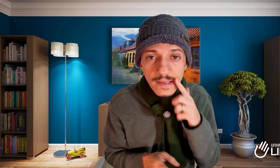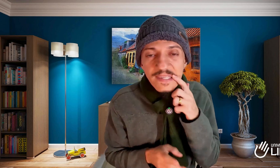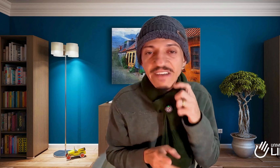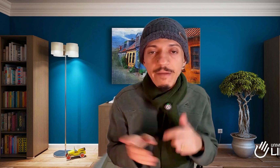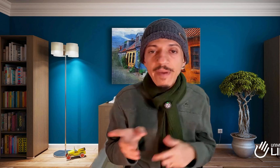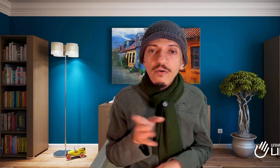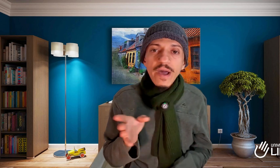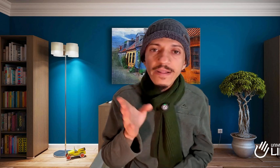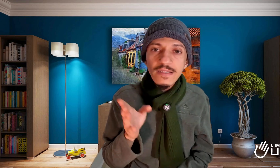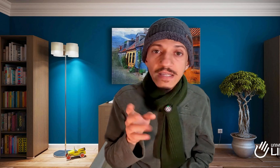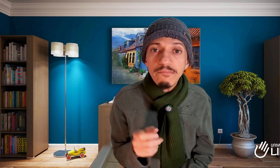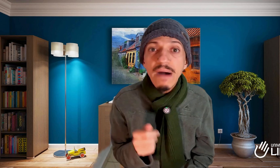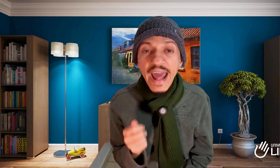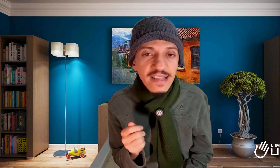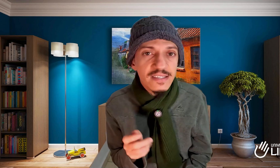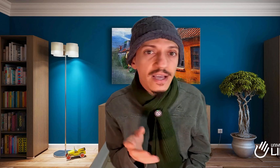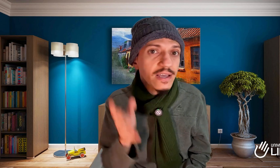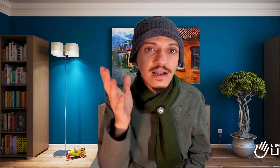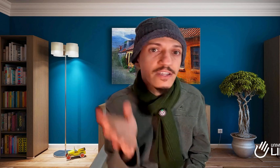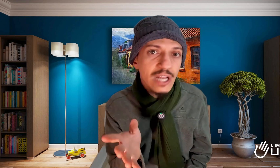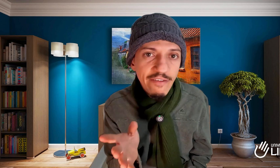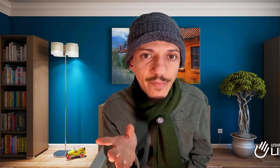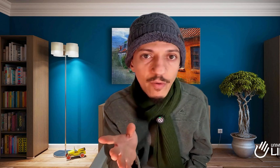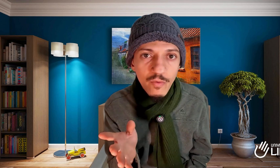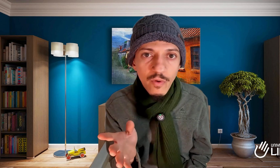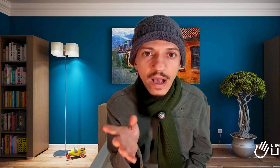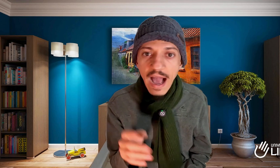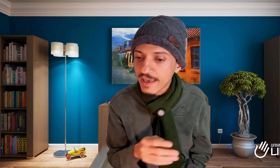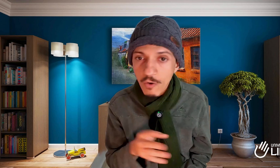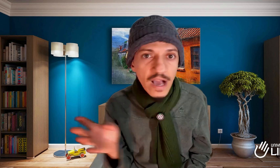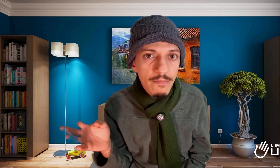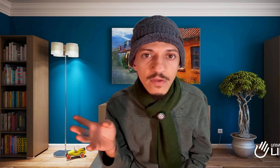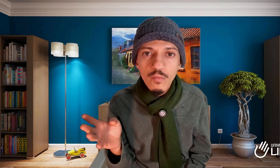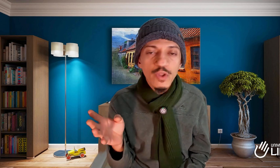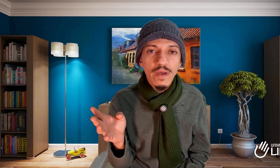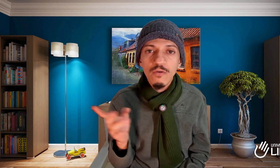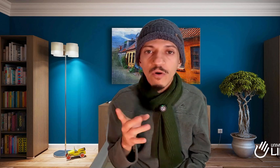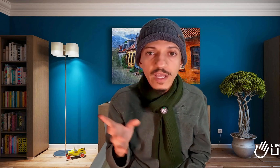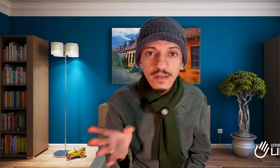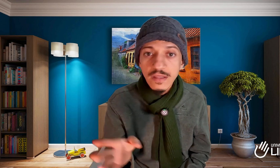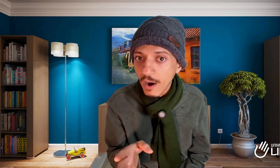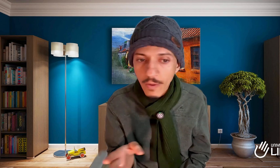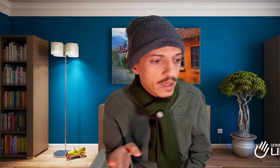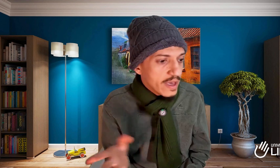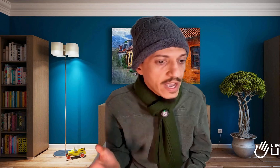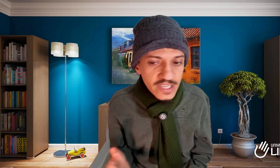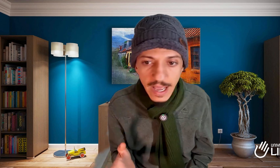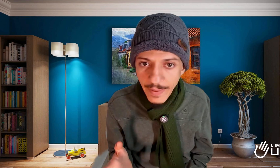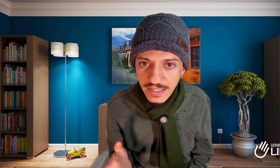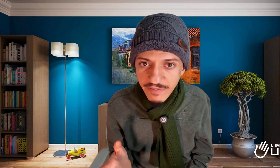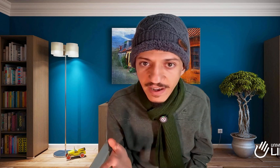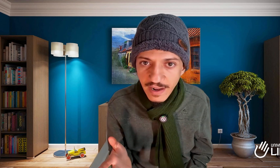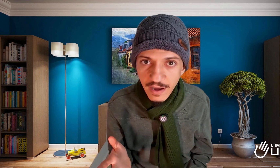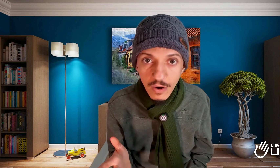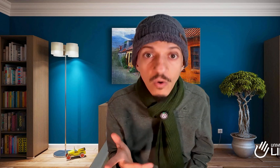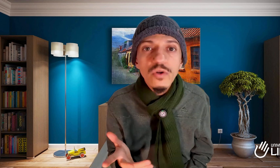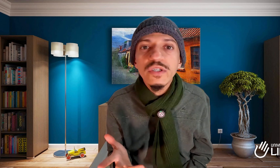vai percorrendo assim, parece que aquilo ali te leva para algum lugar, que é um caminho muito percorrido e tal, e de repente você fala, onde que eu